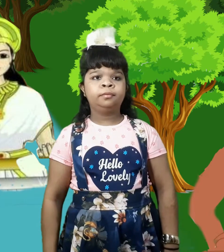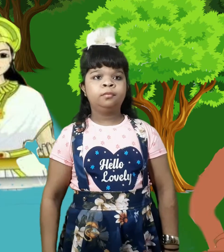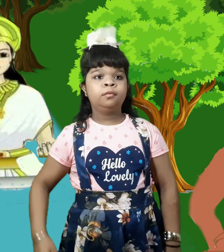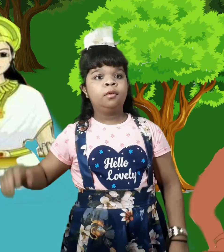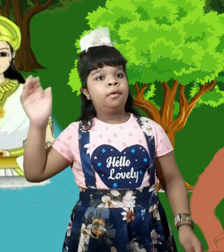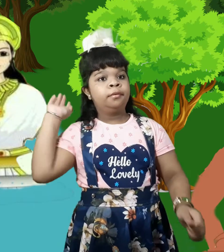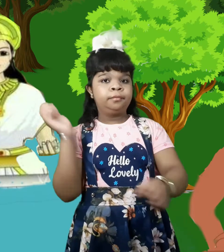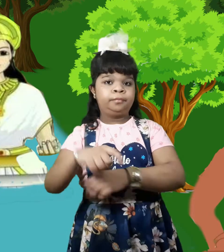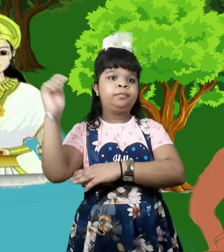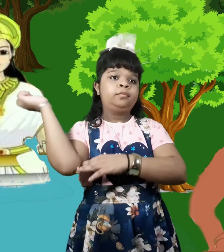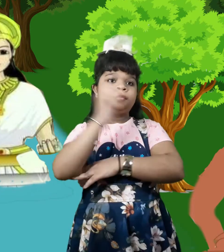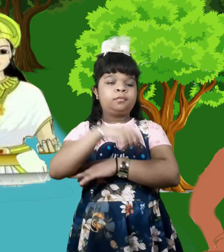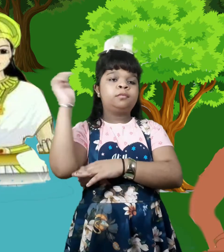लक्कड़हारे ने कहा,